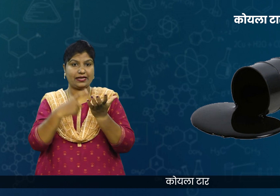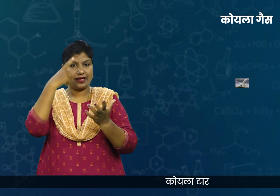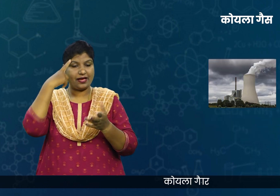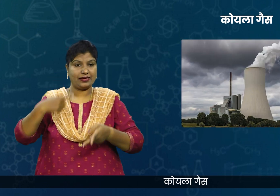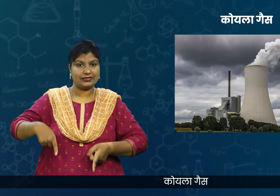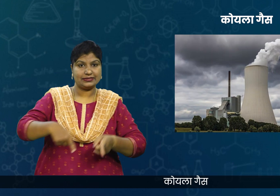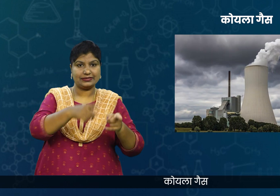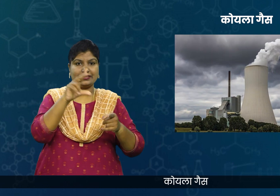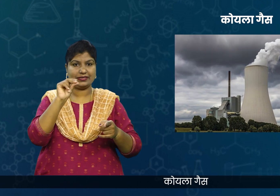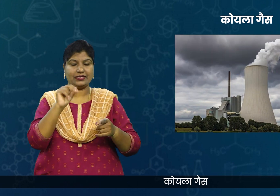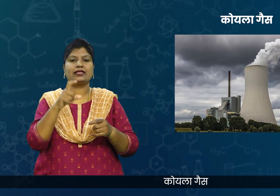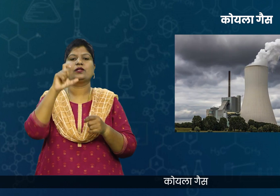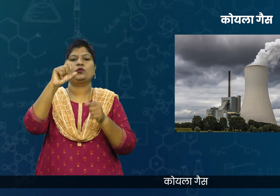तीसरा कोयला गैस।